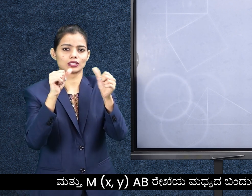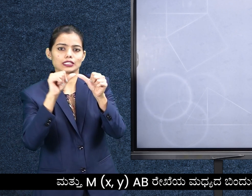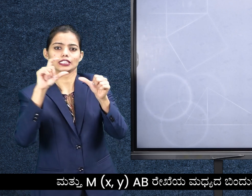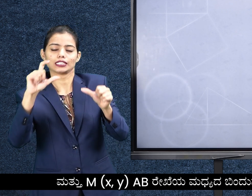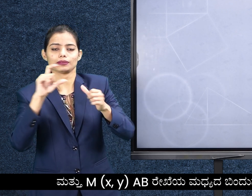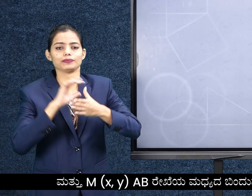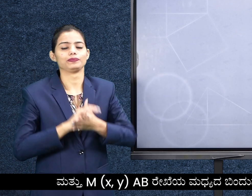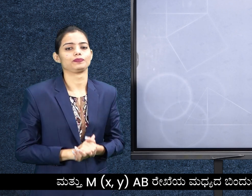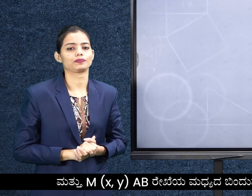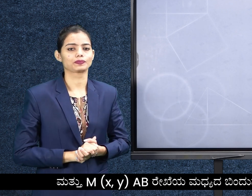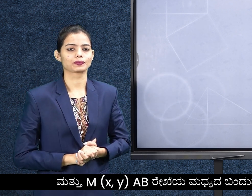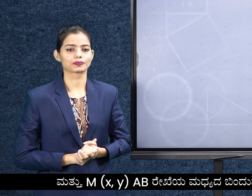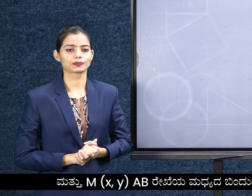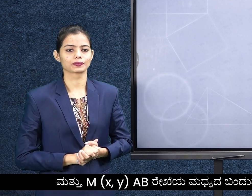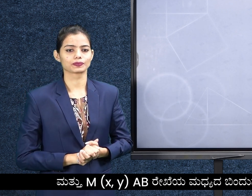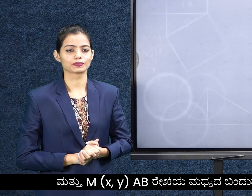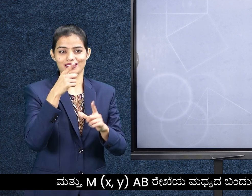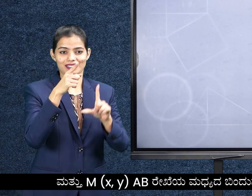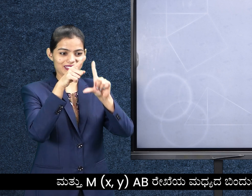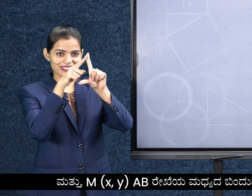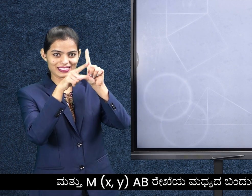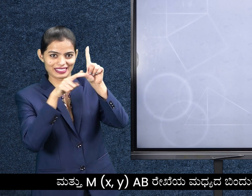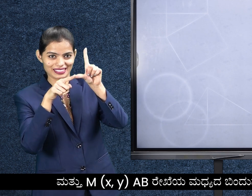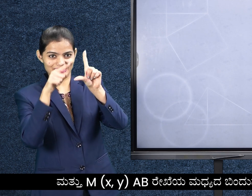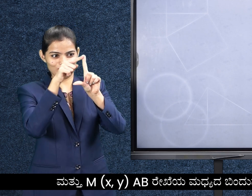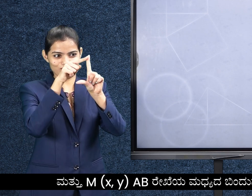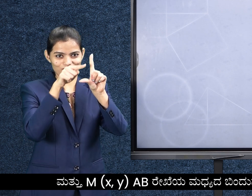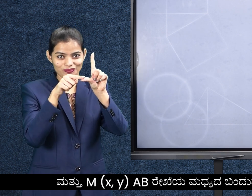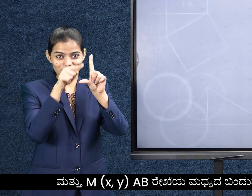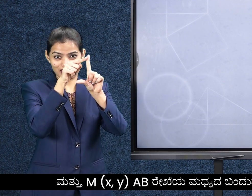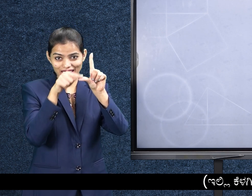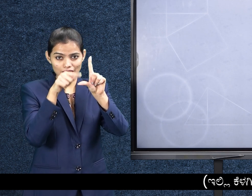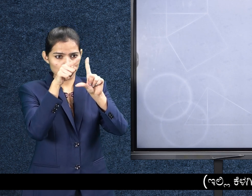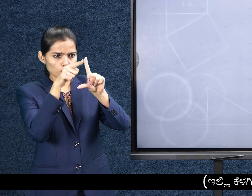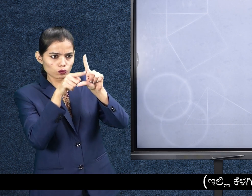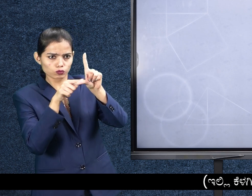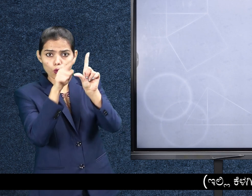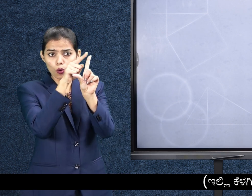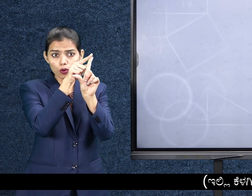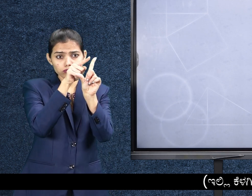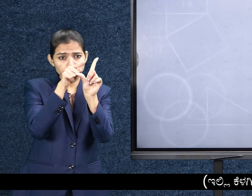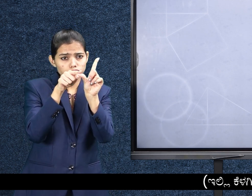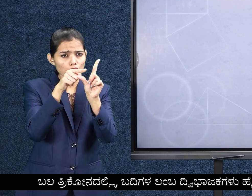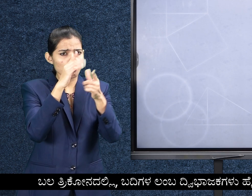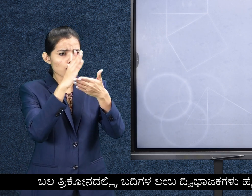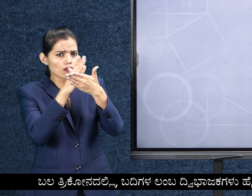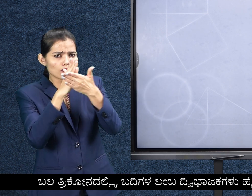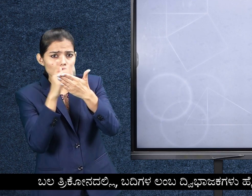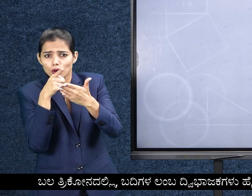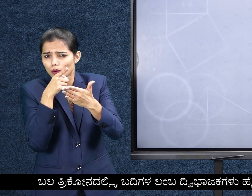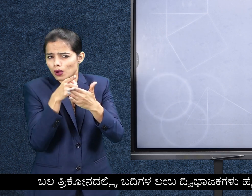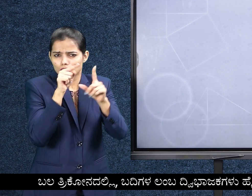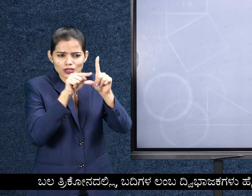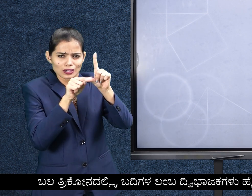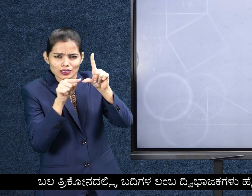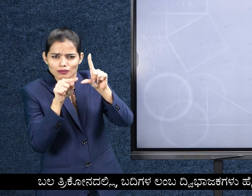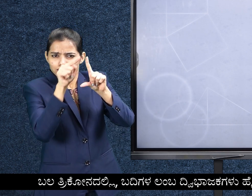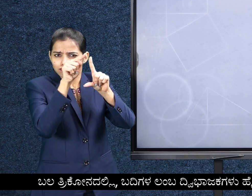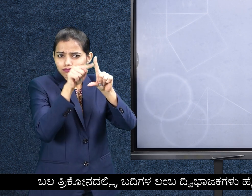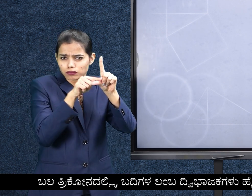ಮಧ್ಯದ ಬಿಂದುವಾಗಿದ್ದರೆ, MACಯ ಮಧ್ಯಬಿಂದುವಾಗಿದ್ದರೆ, ಇಲ್ಲಿ ಕೆಳಗಿನ ಚಿತ್ರ ಬಲ ತ್ರಿಕೋನದಲ್ಲಿ ಬದಿಗಳ ಲಂಬ